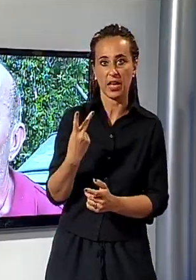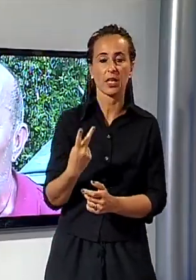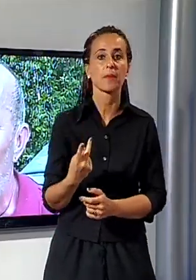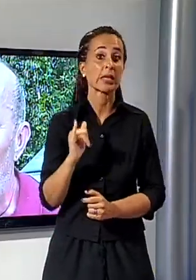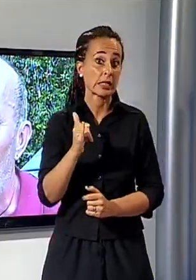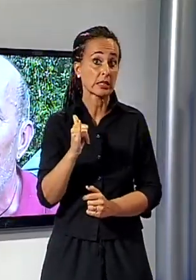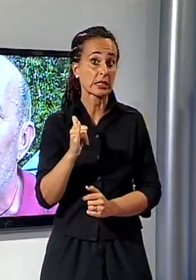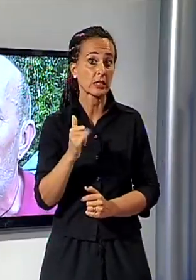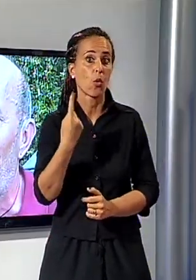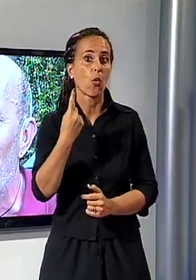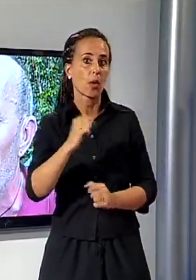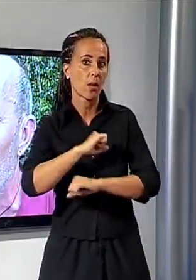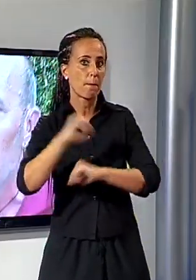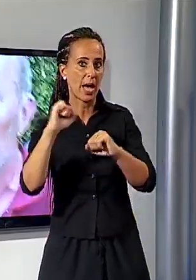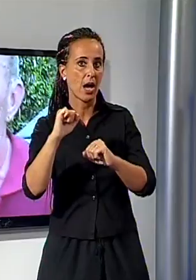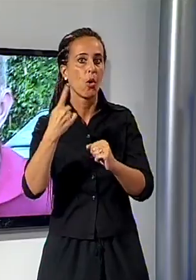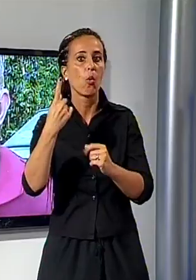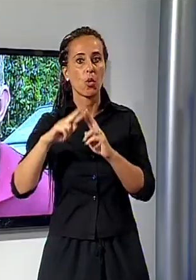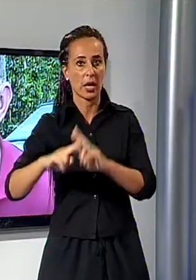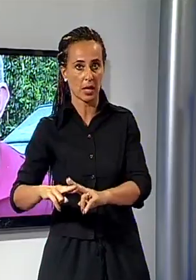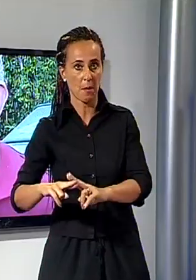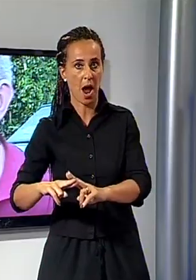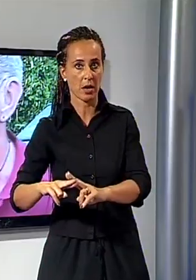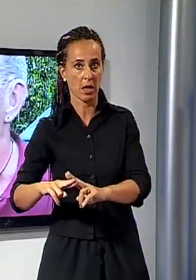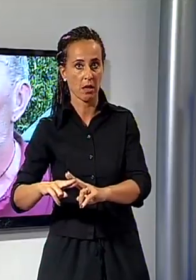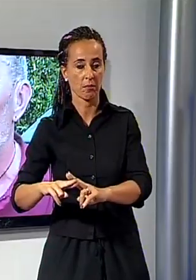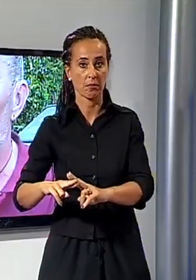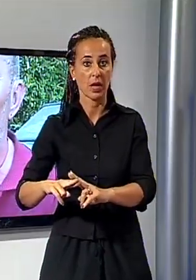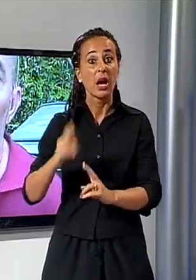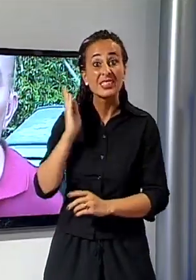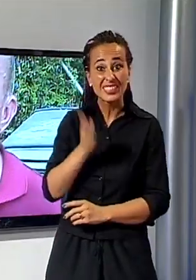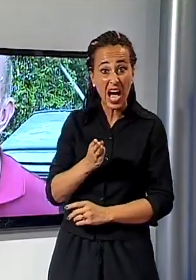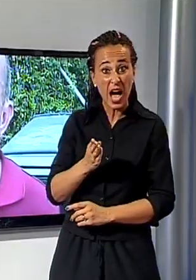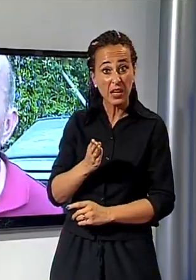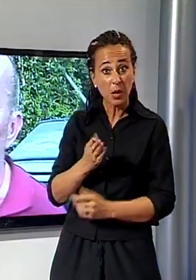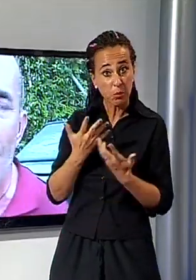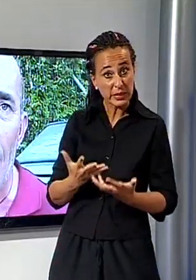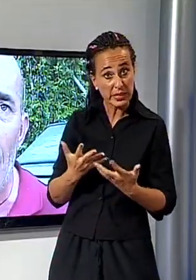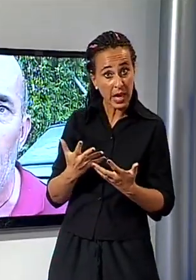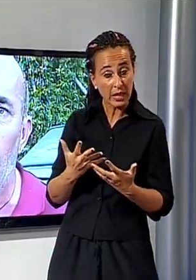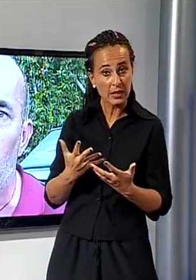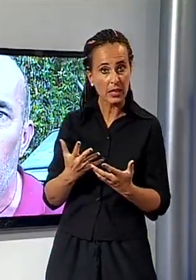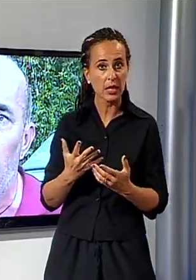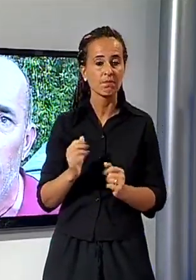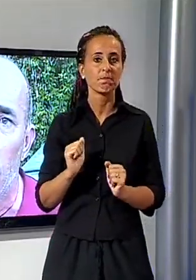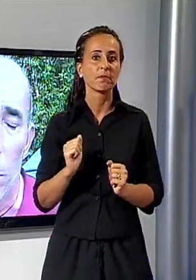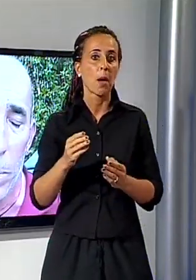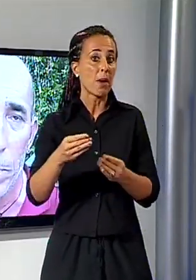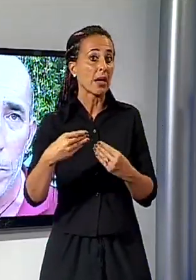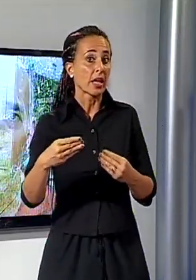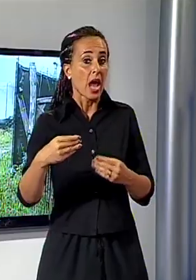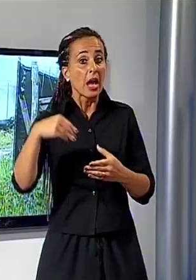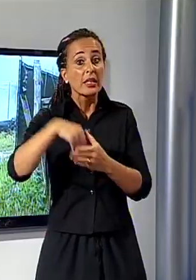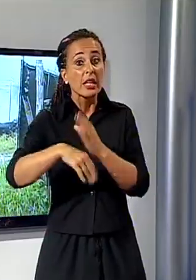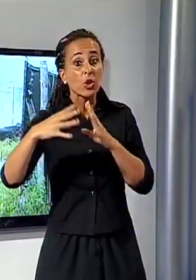'accaduto che ora aspetta i carabinieri della stazione locale. Le origini dello scoppio restano infatti ancora in fase di accertamento. Non è possibile, almeno al momento,